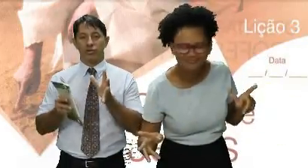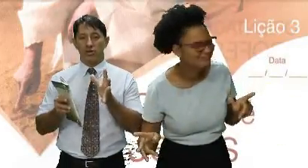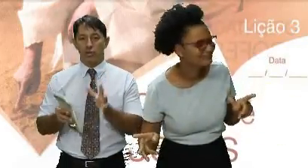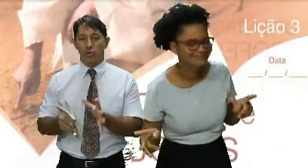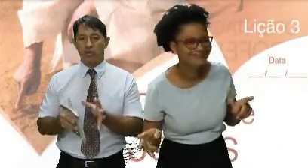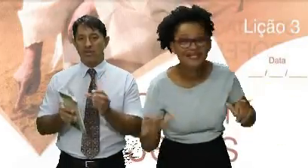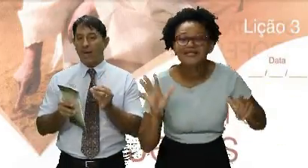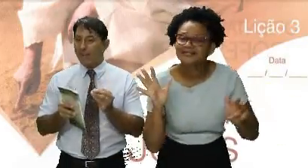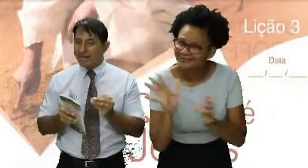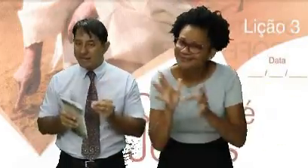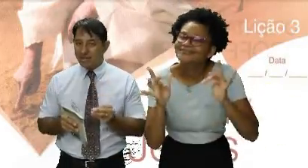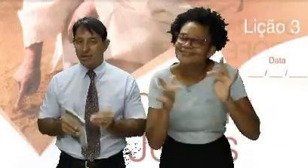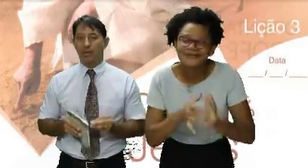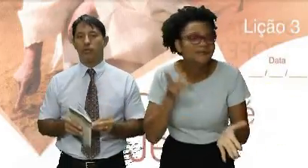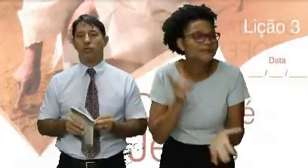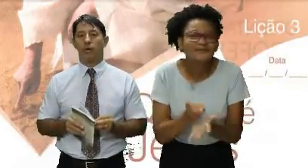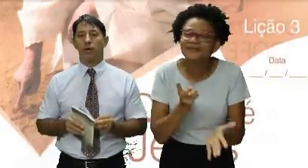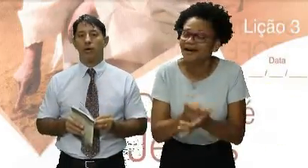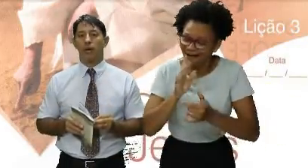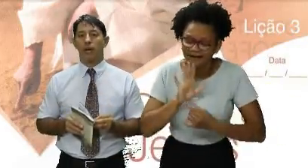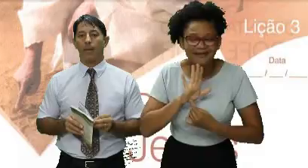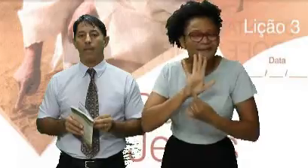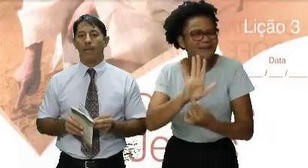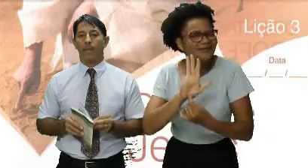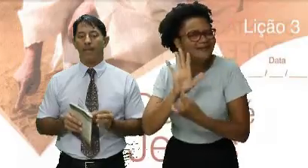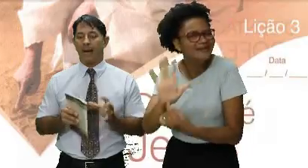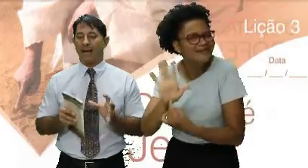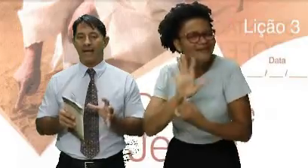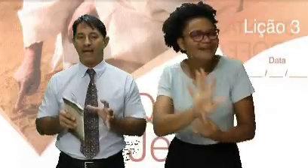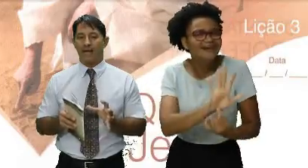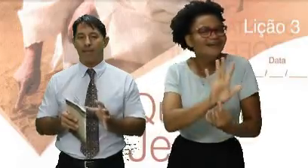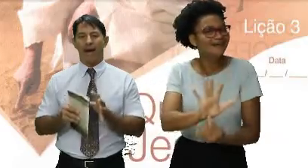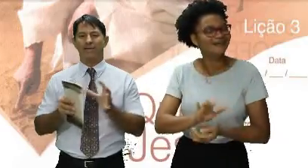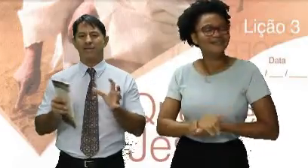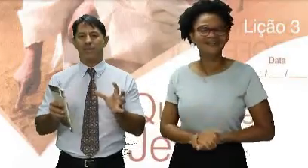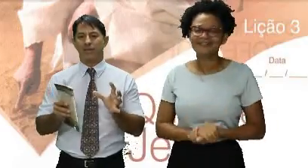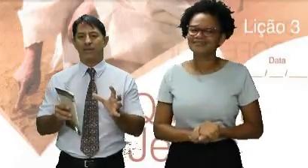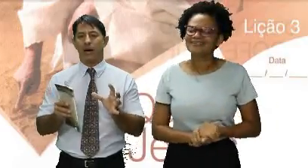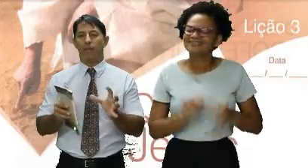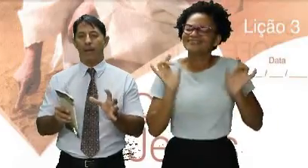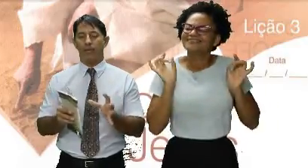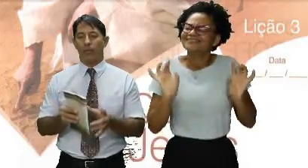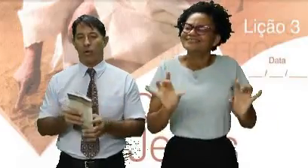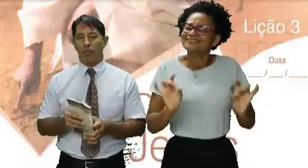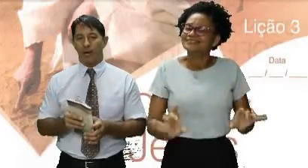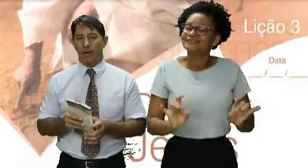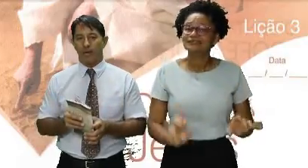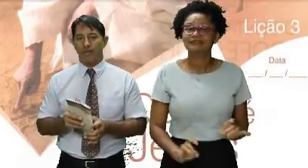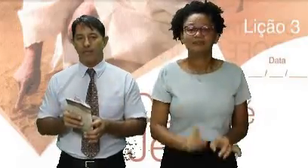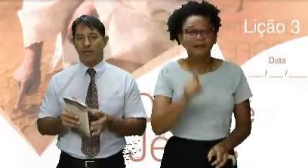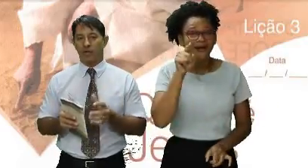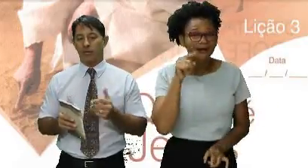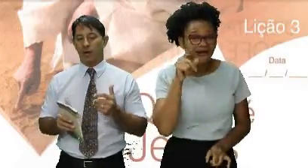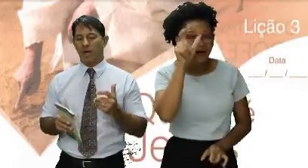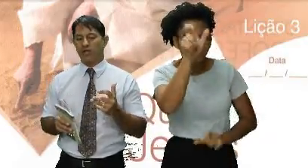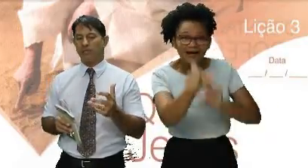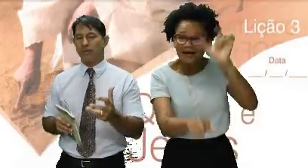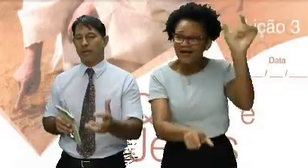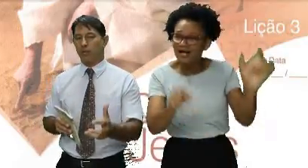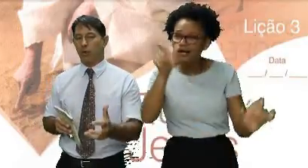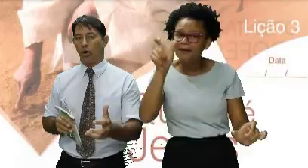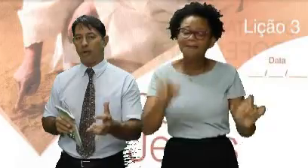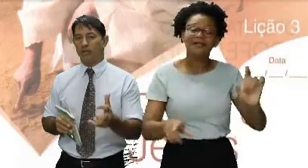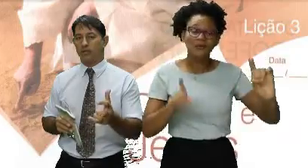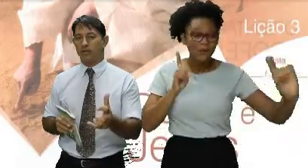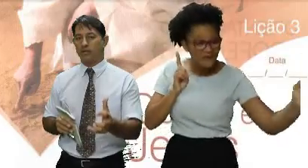Jesus continua se apresentando da maneira mais especial para o homem, tentando